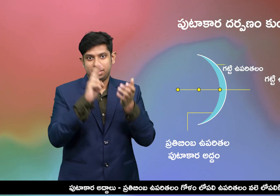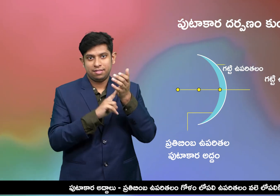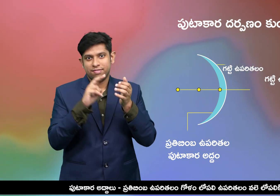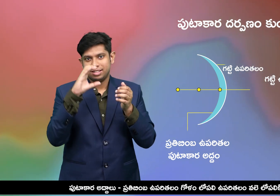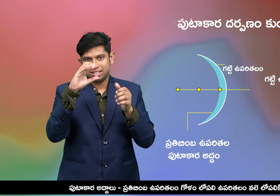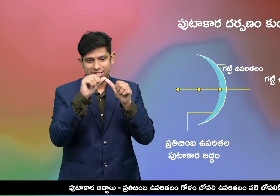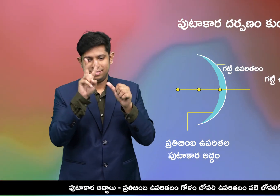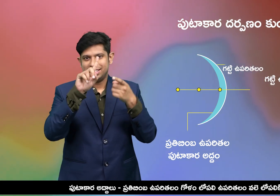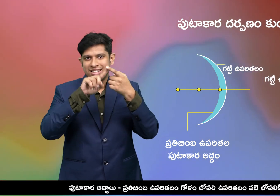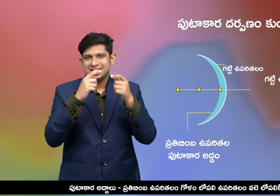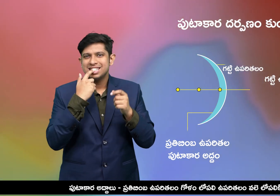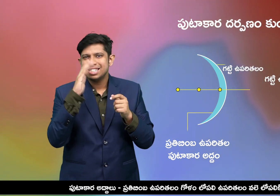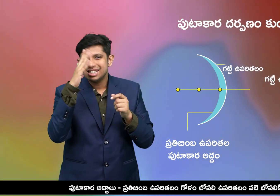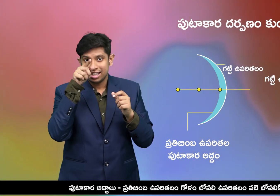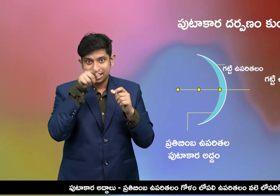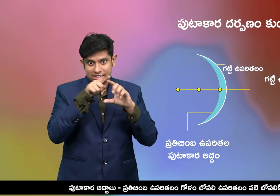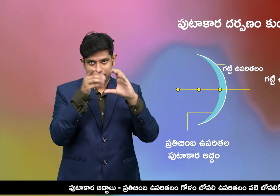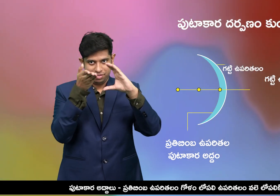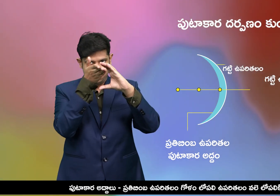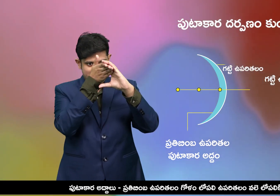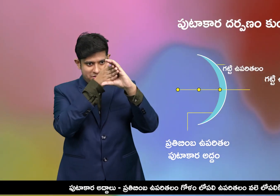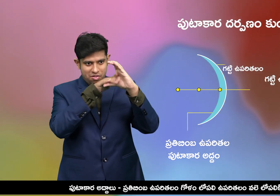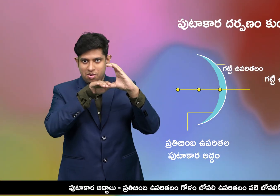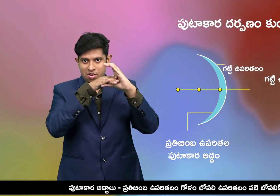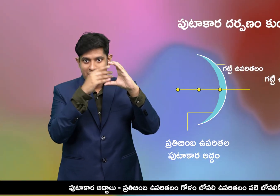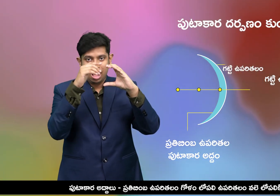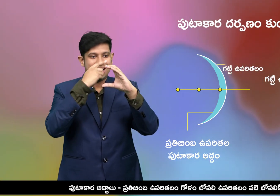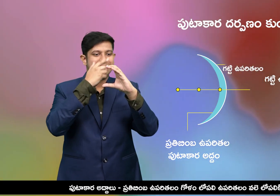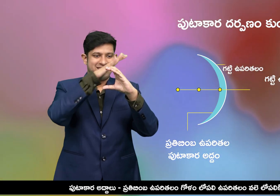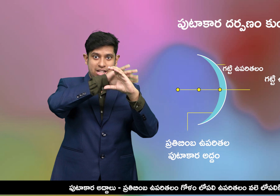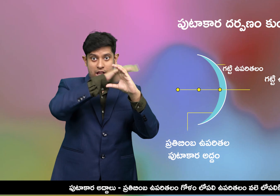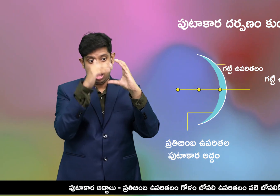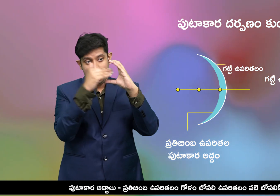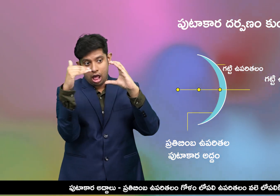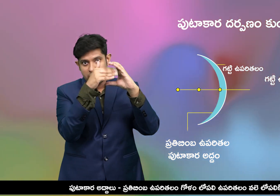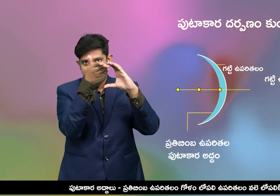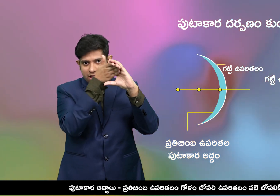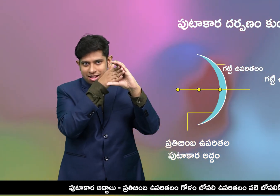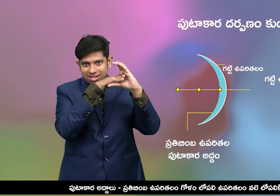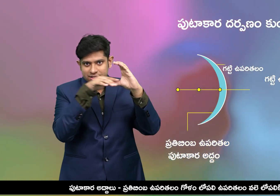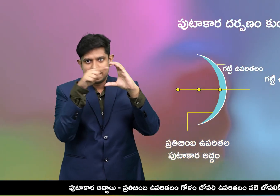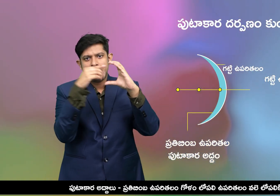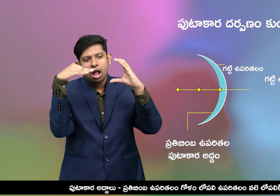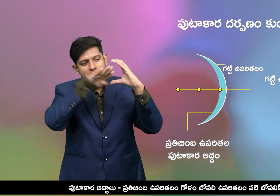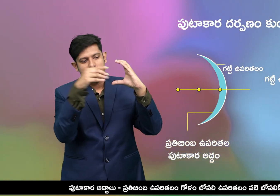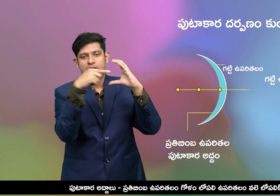2. పుటాకార అద్దాలు. ప్రతిబింబ ఉపరితలం గోళం లోపలి ఉపరితలం వలె లోపలికి వంగి ఉంటుంది.